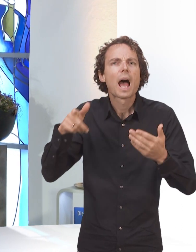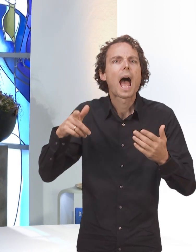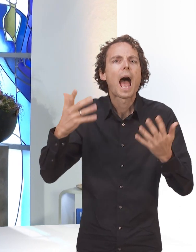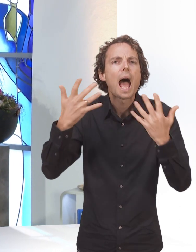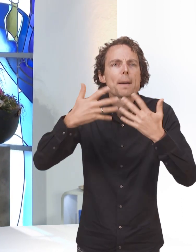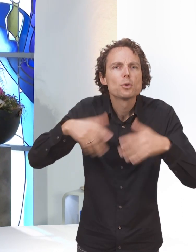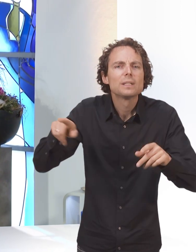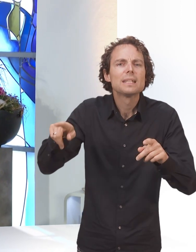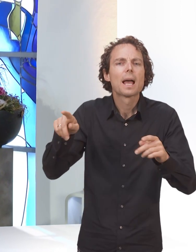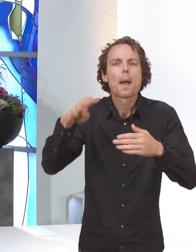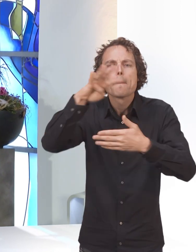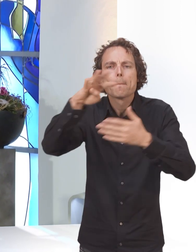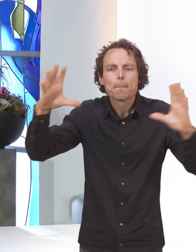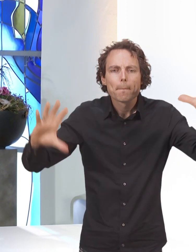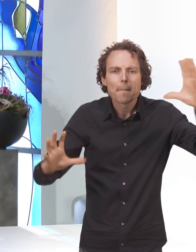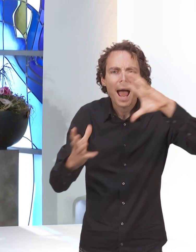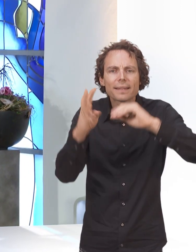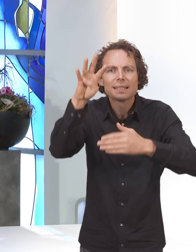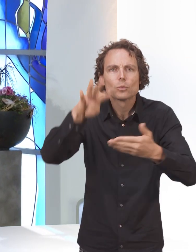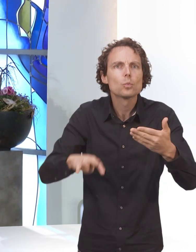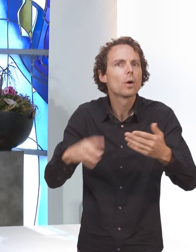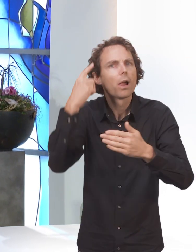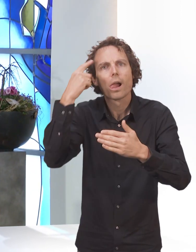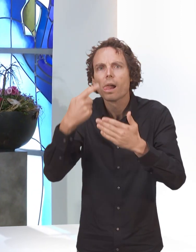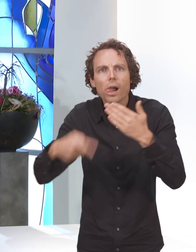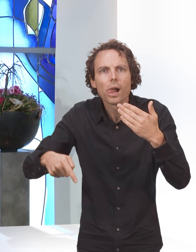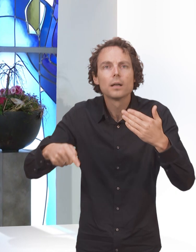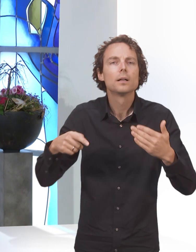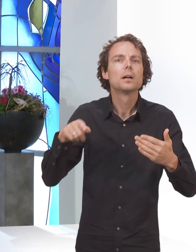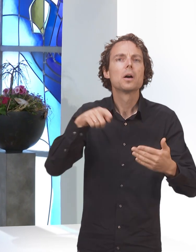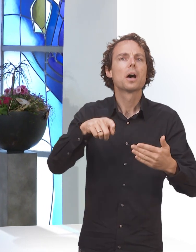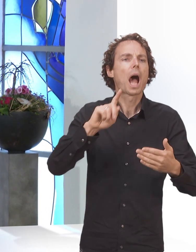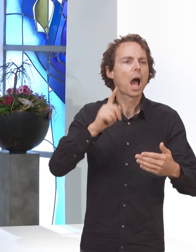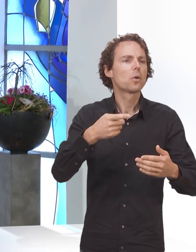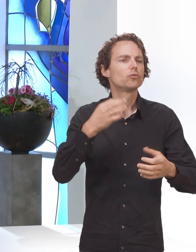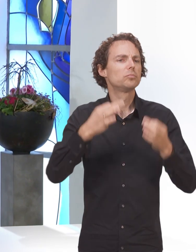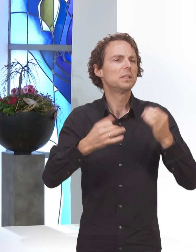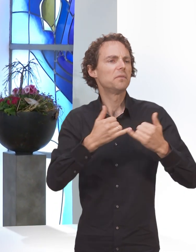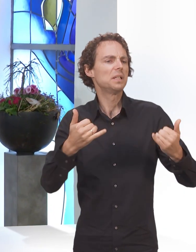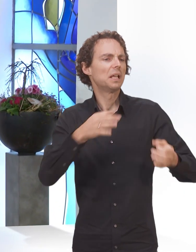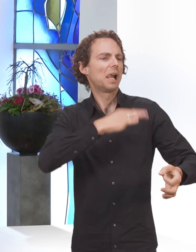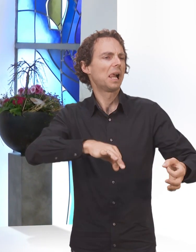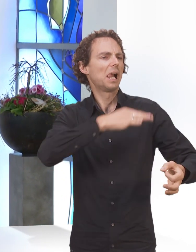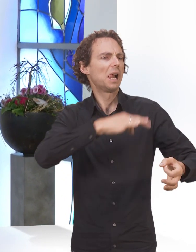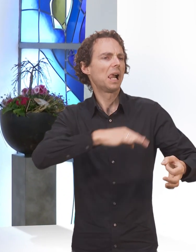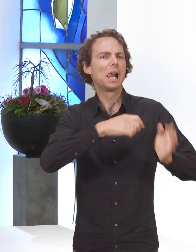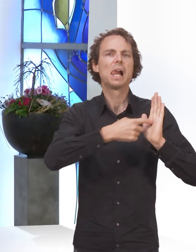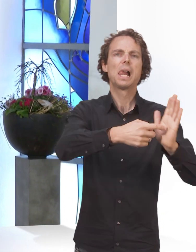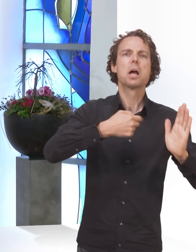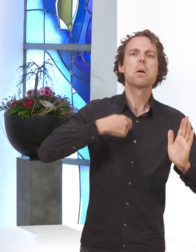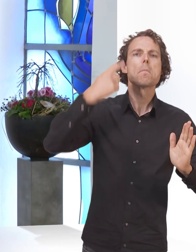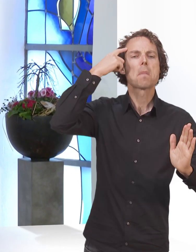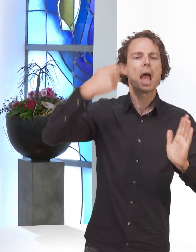Partitur. Manche spielen sich auf als die ersten Geiger im Orchester des Lebens. Sie geigen uns ihre Meinung um die